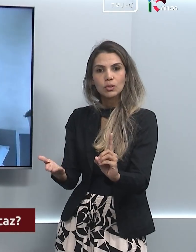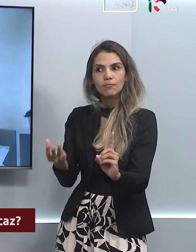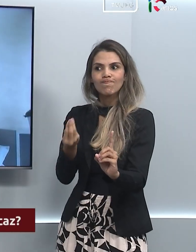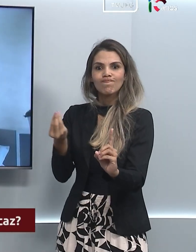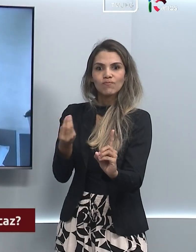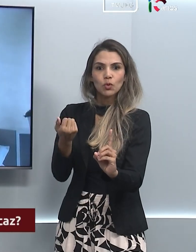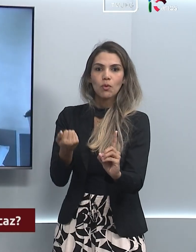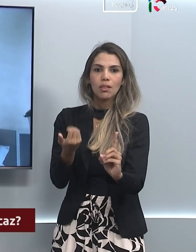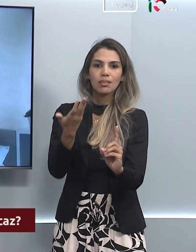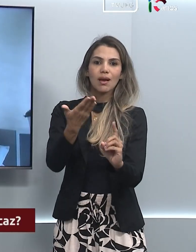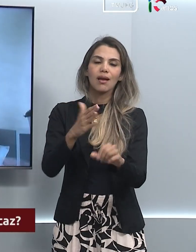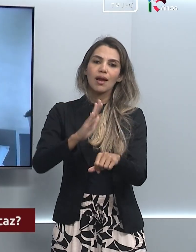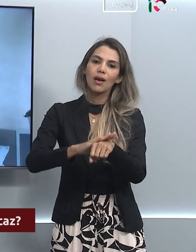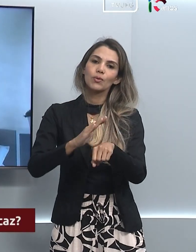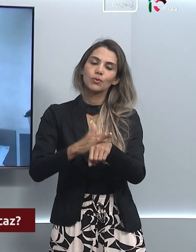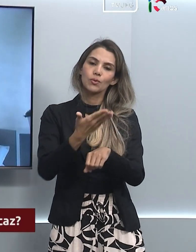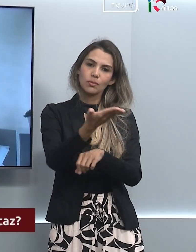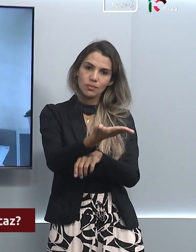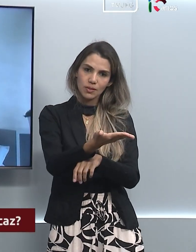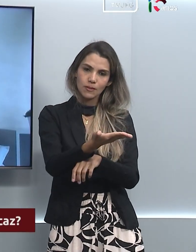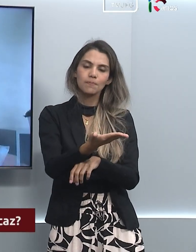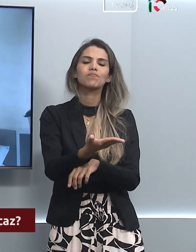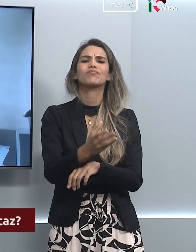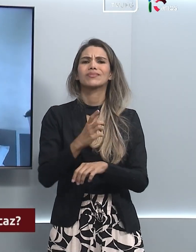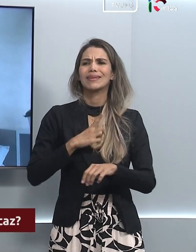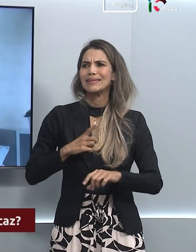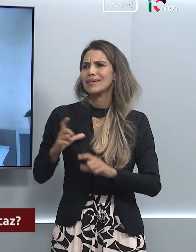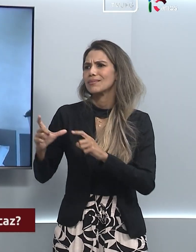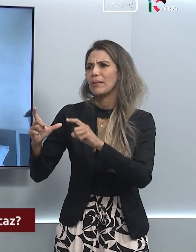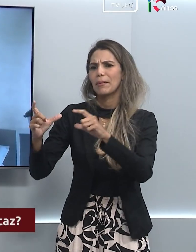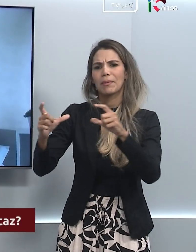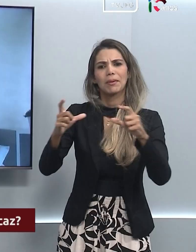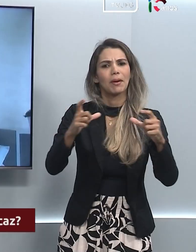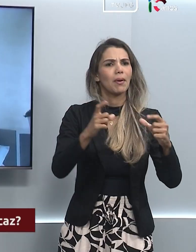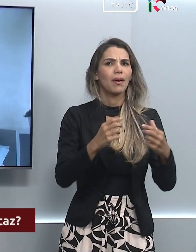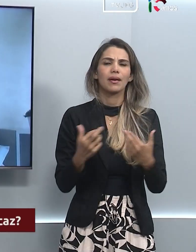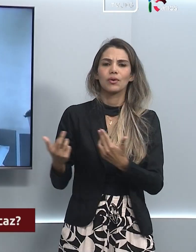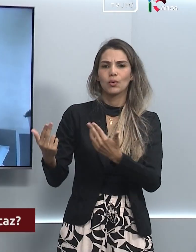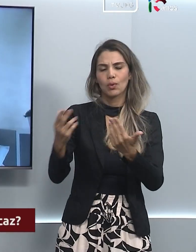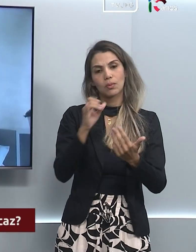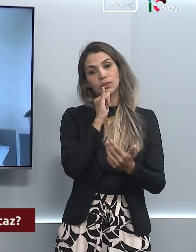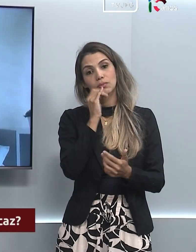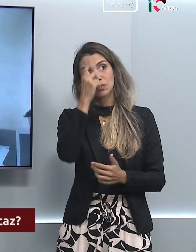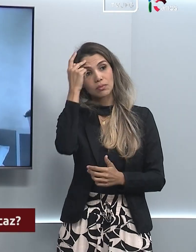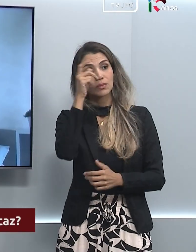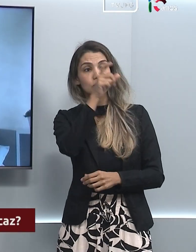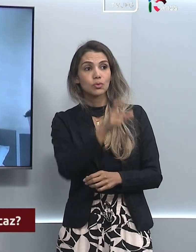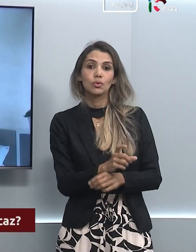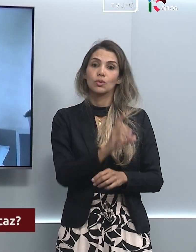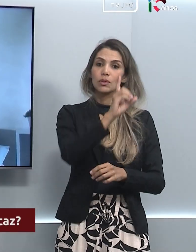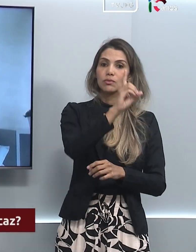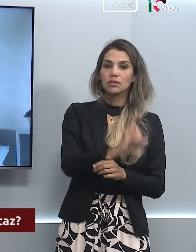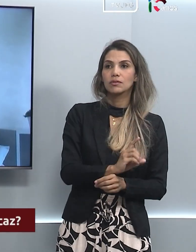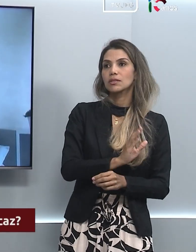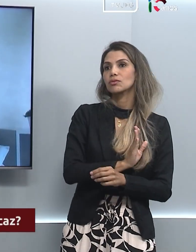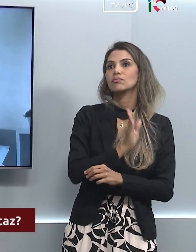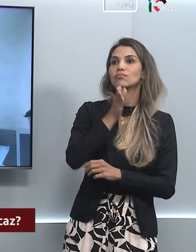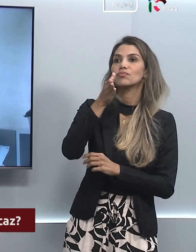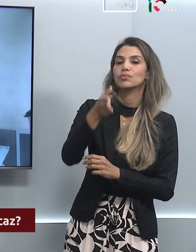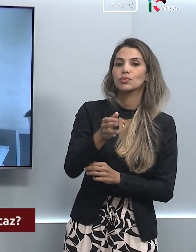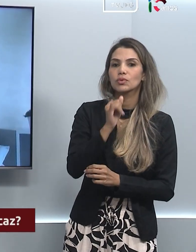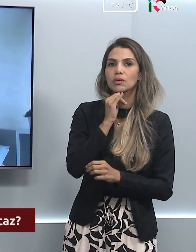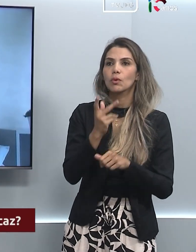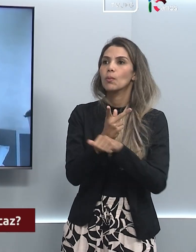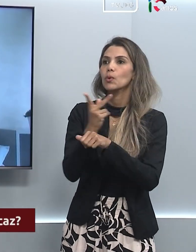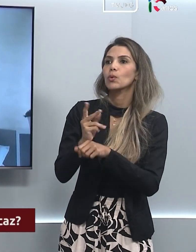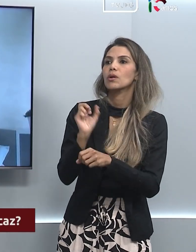Isso respinga em todos os lugares, todos os órgãos. Quando uma pessoa com deficiência ela vai buscar um